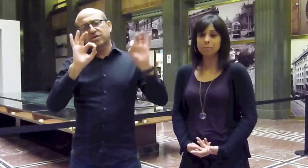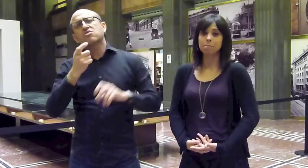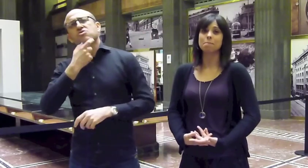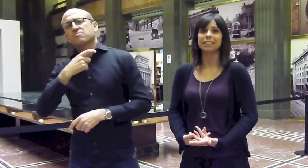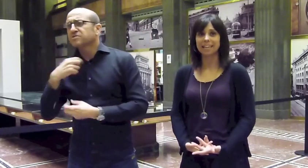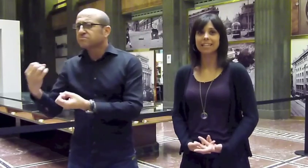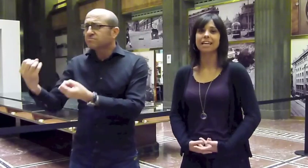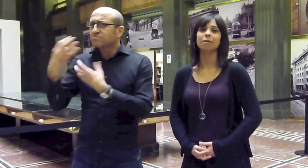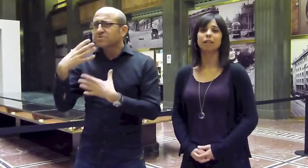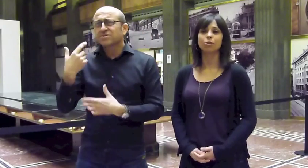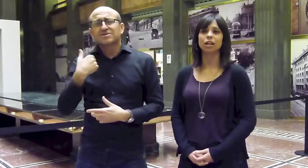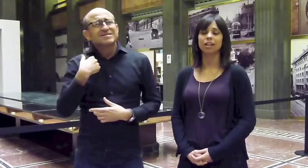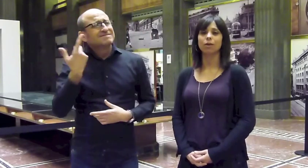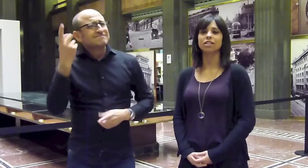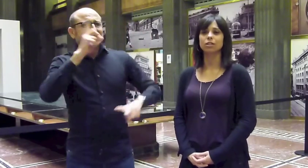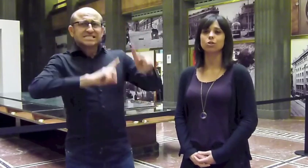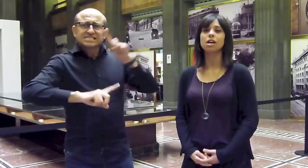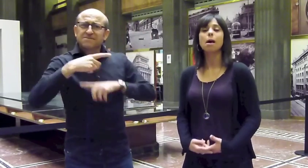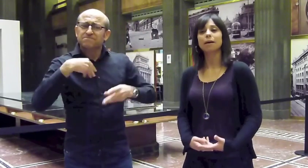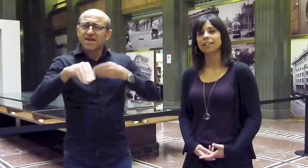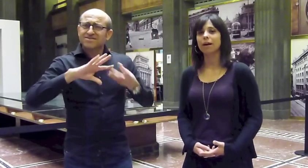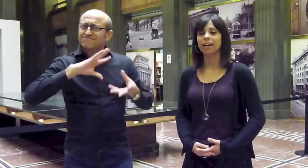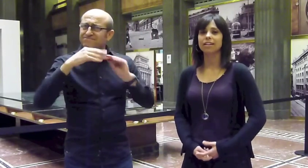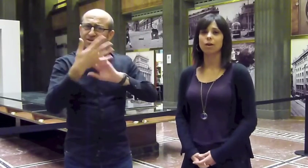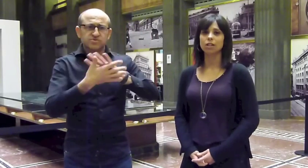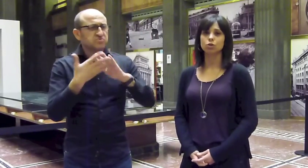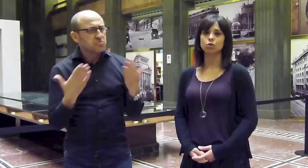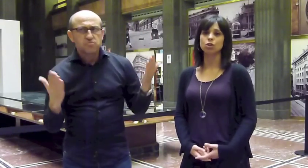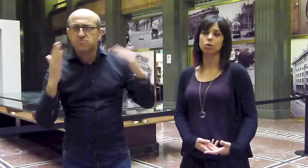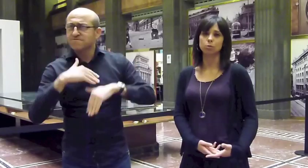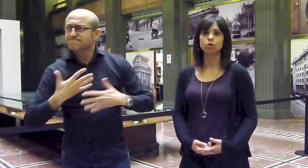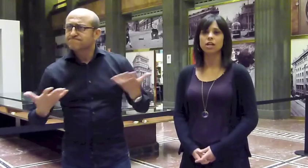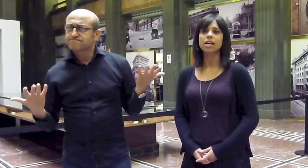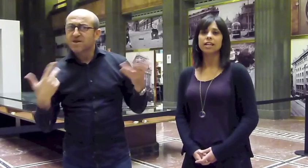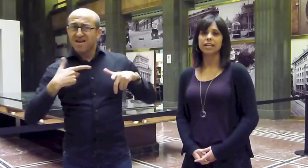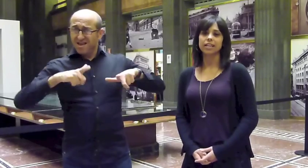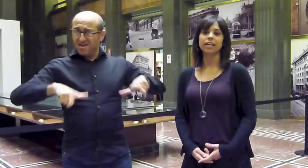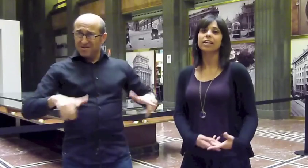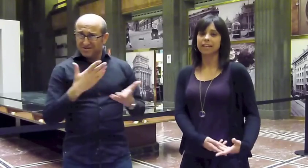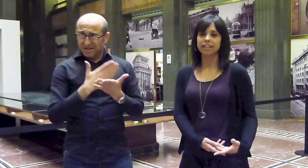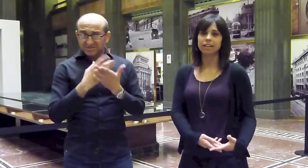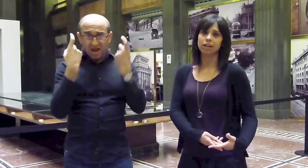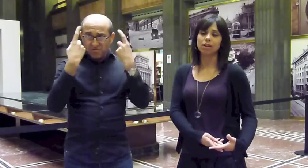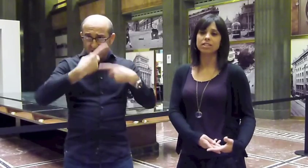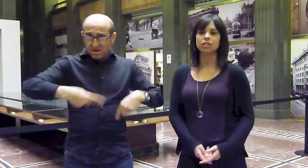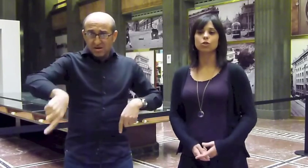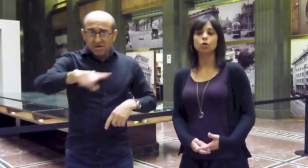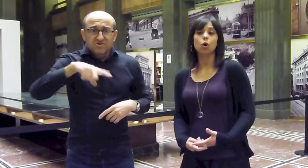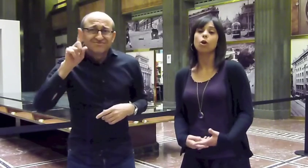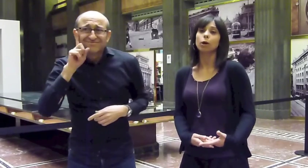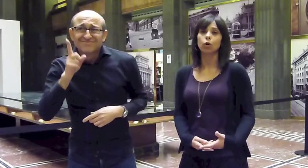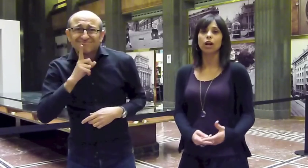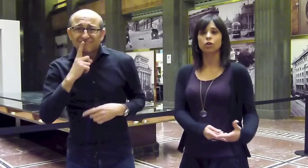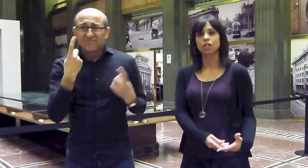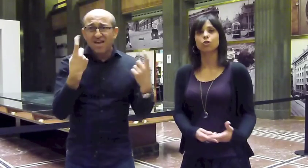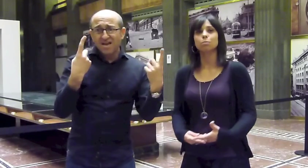tener materiales adaptados a la lengua de signos para trabajar en las aulas con sus alumnos que requieren de lengua de signos o